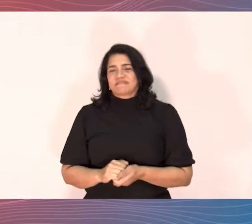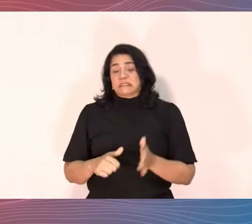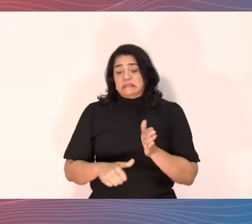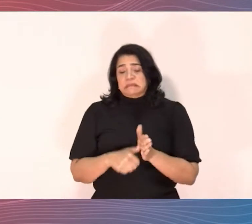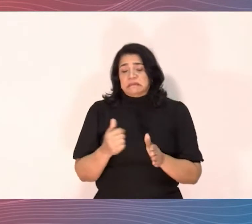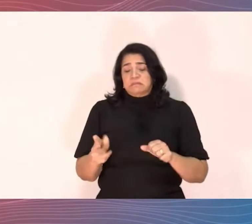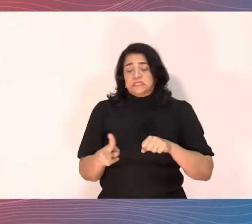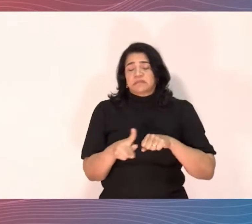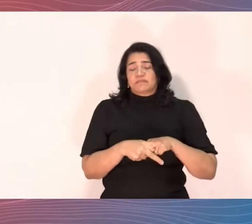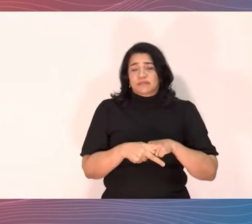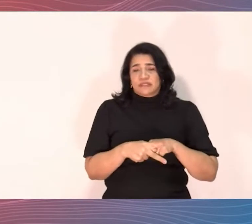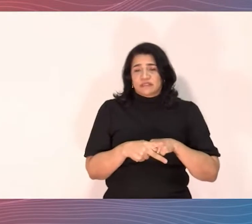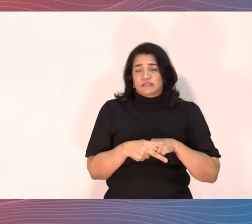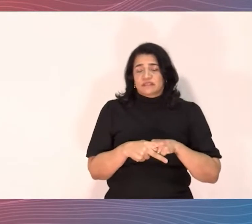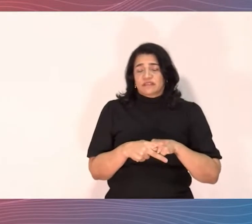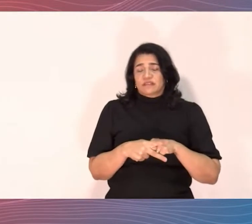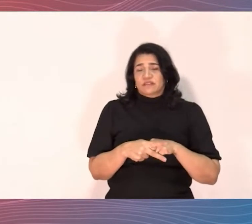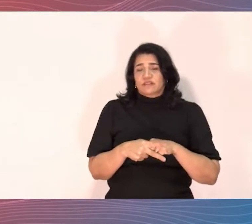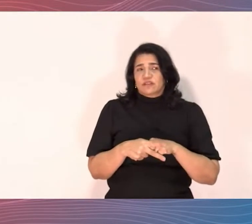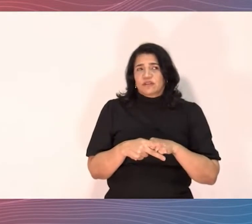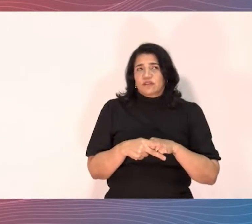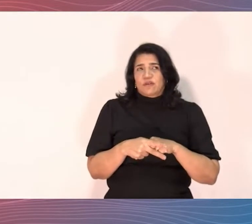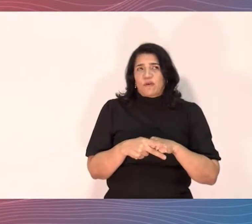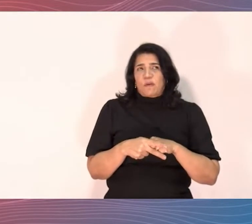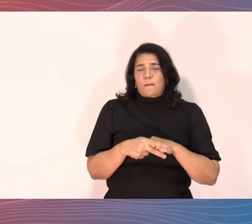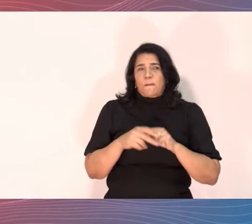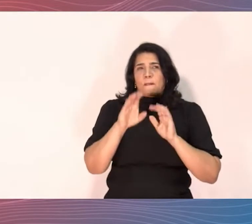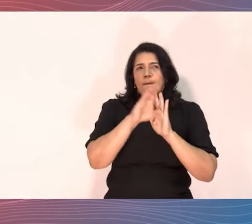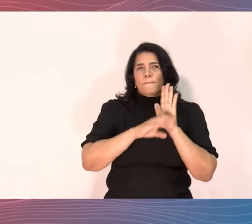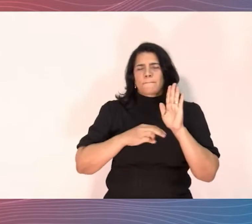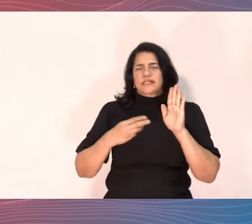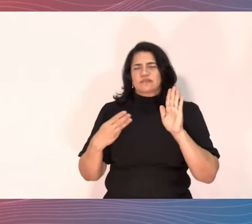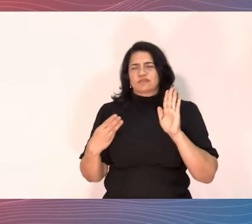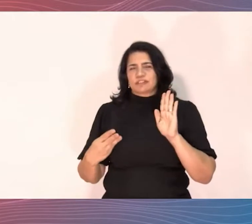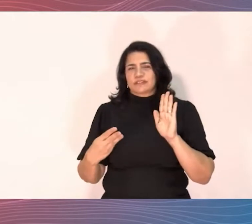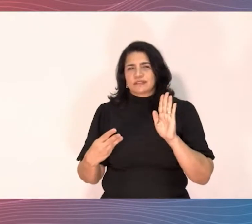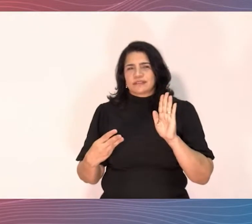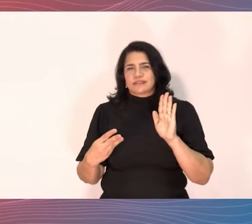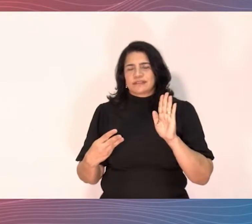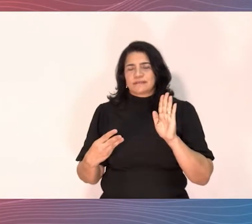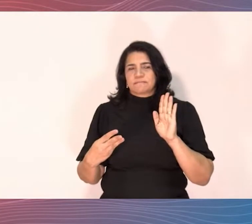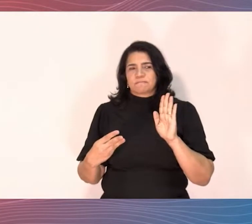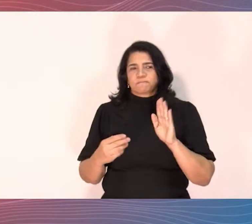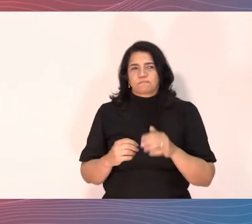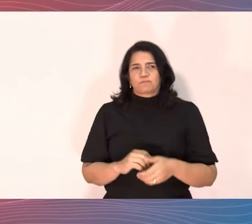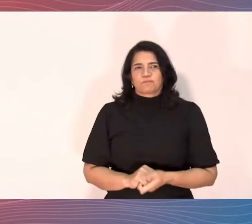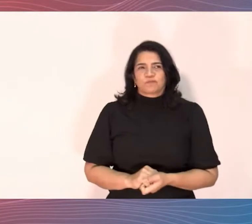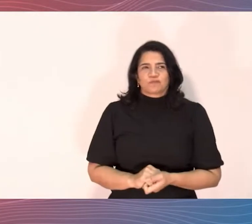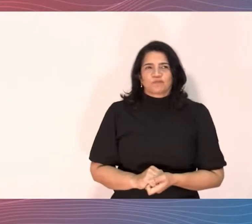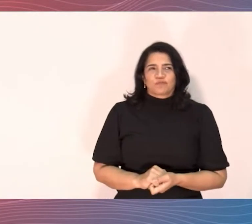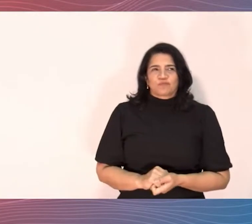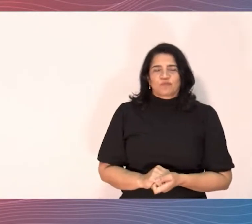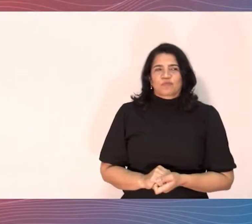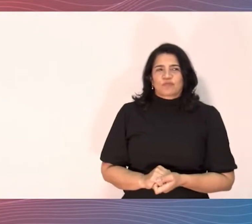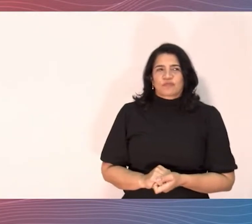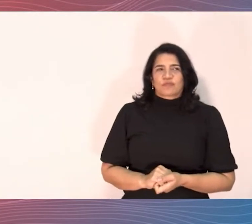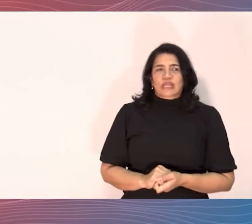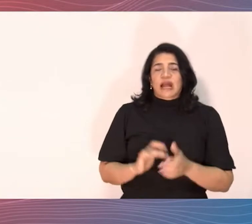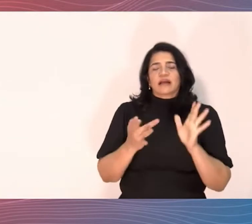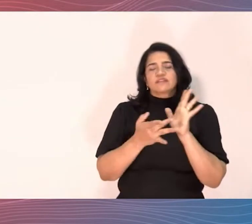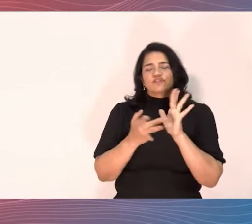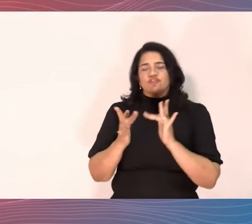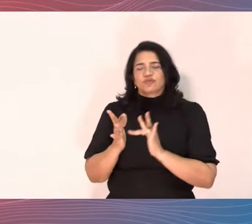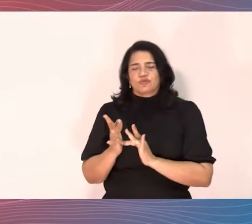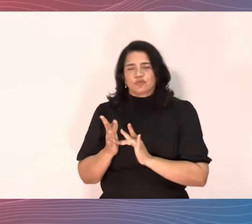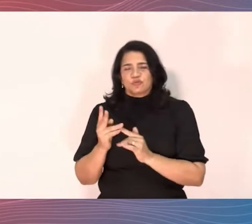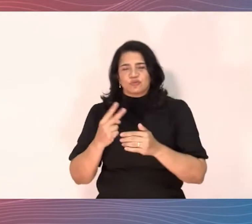Irmãos, a ressurreição de Cristo, você não imagina o que essa ressurreição fez. Nós somos fruto, irmãos,